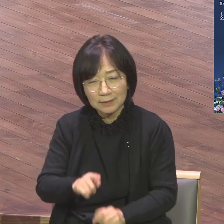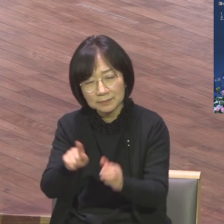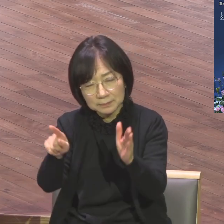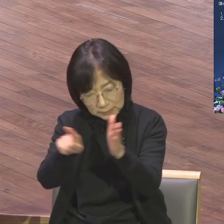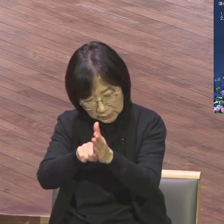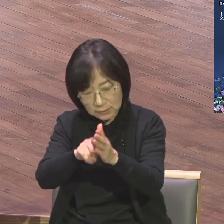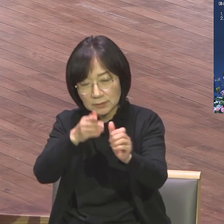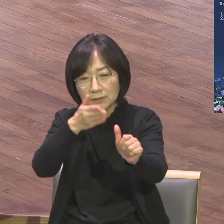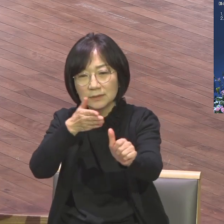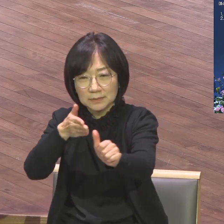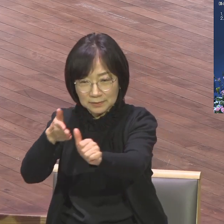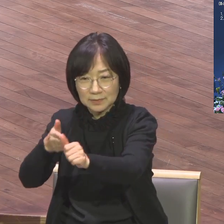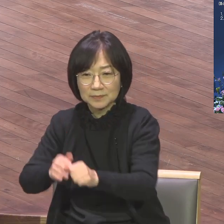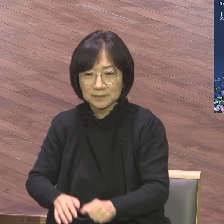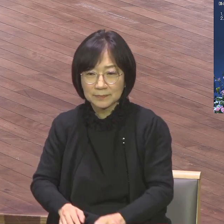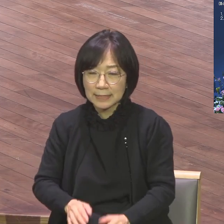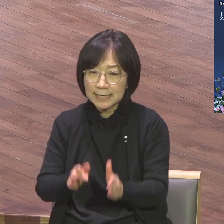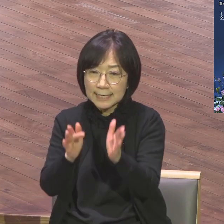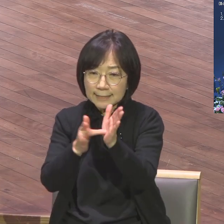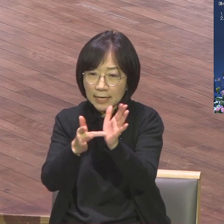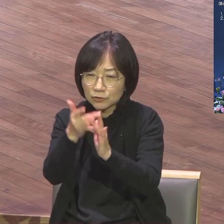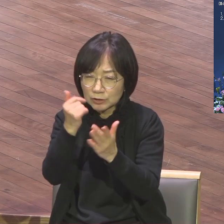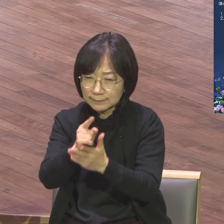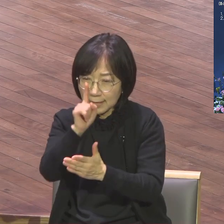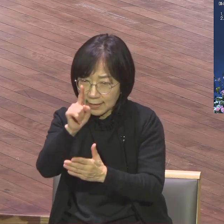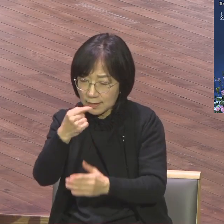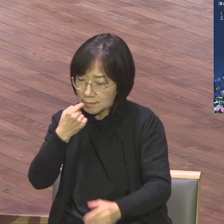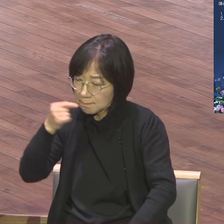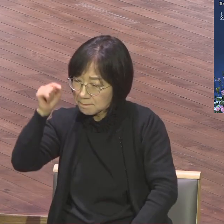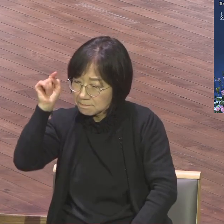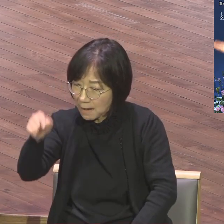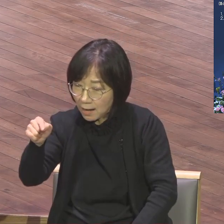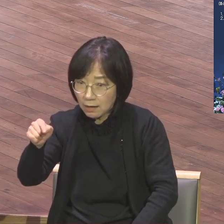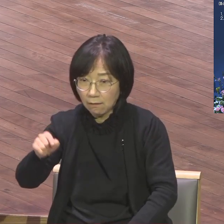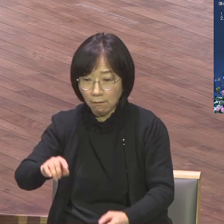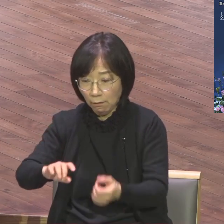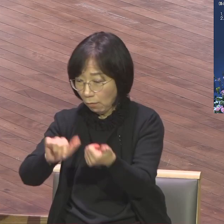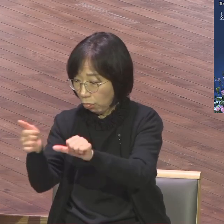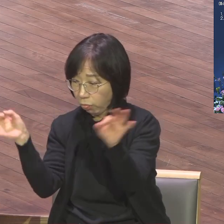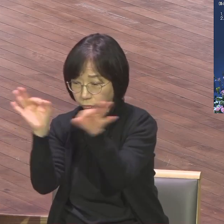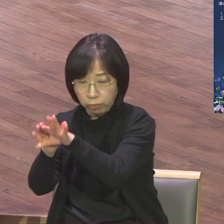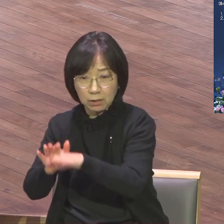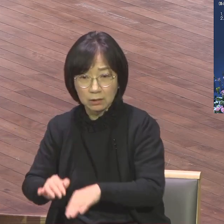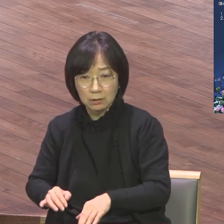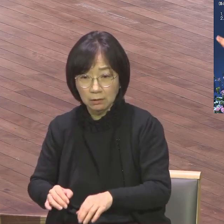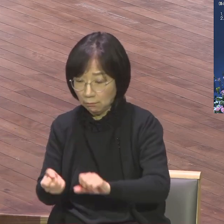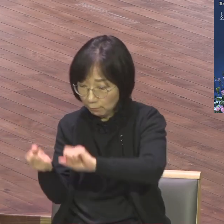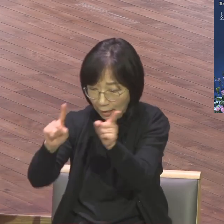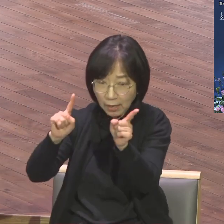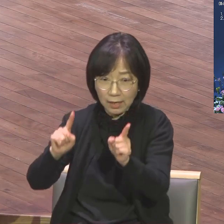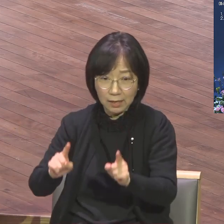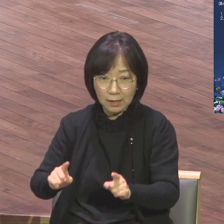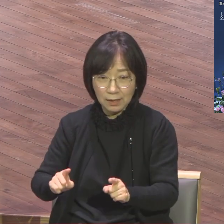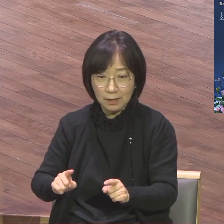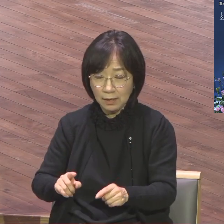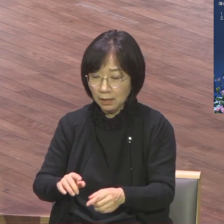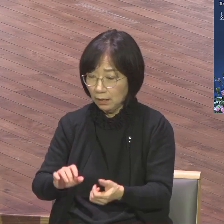믿으시기 바랍니다. 예수님 한 말씀 한 마디에 죽음이 물러가 버렸다니까. 죽음이 왔는데 물러내